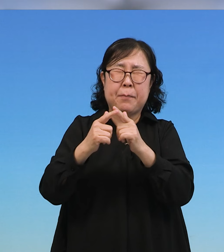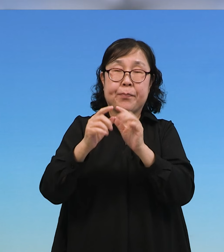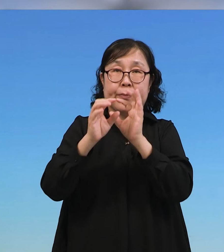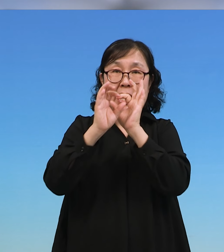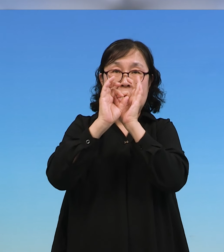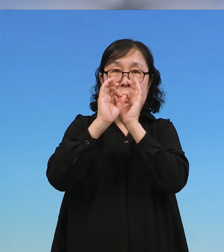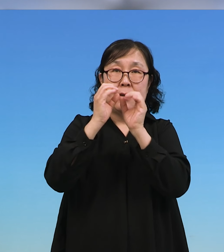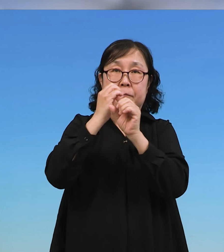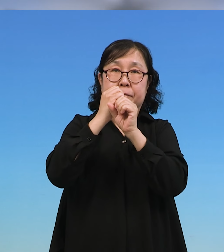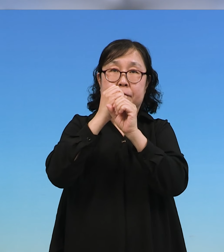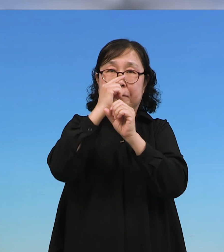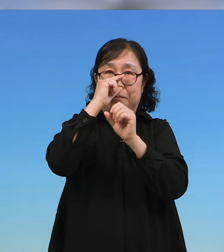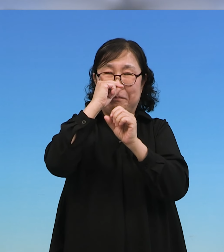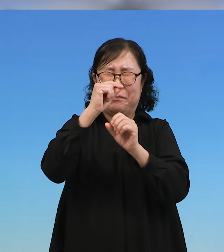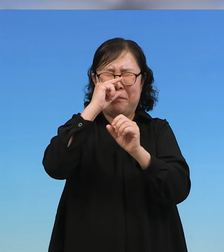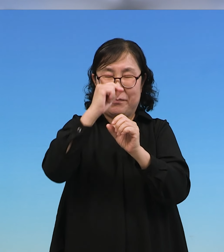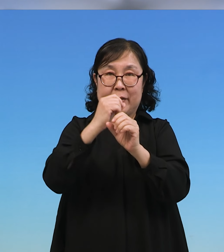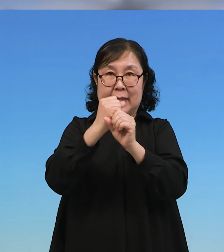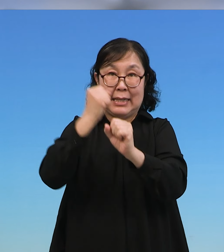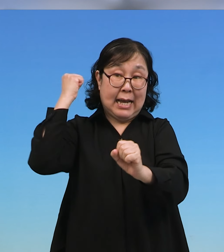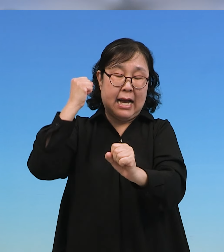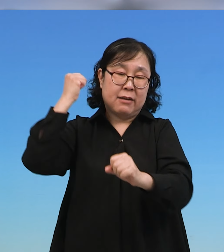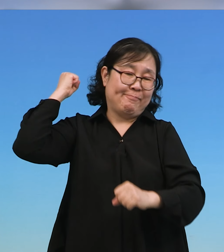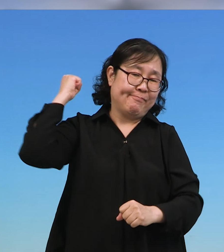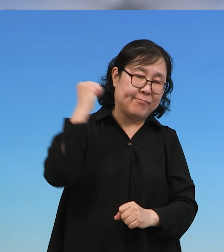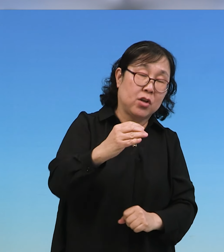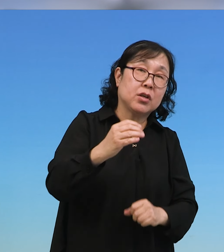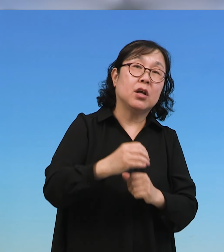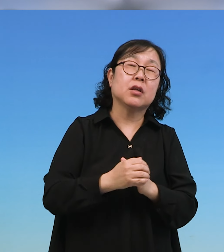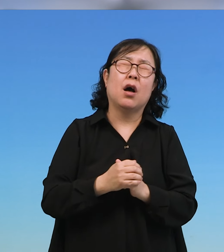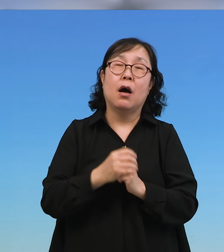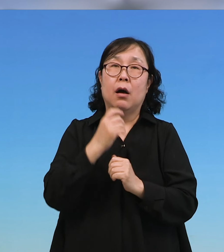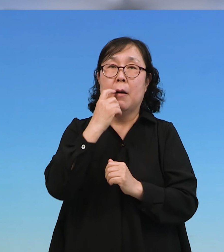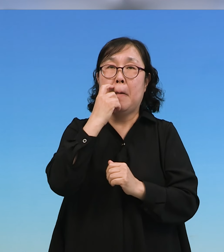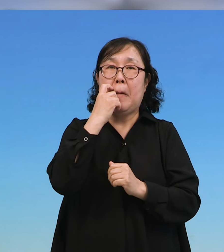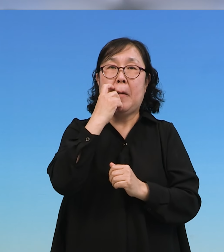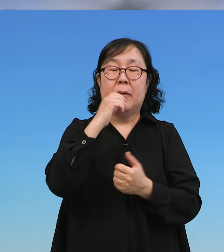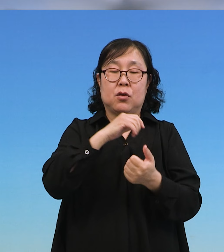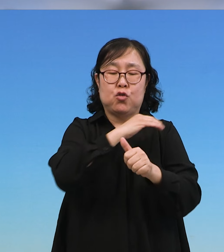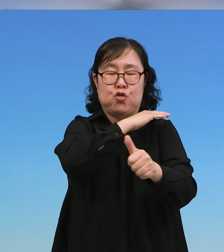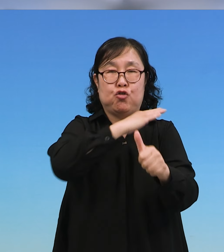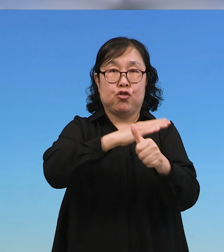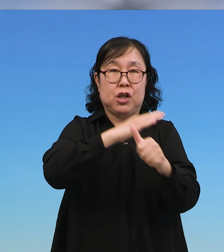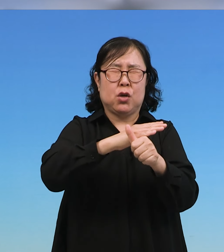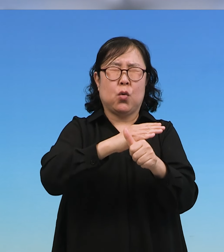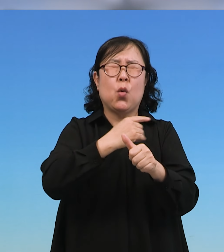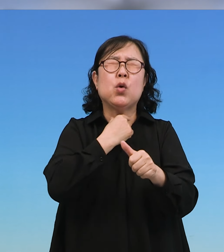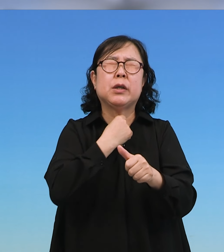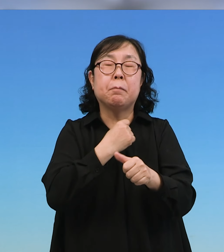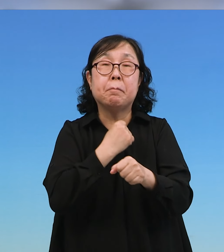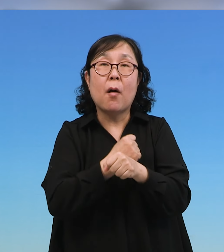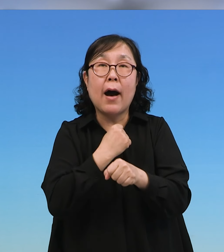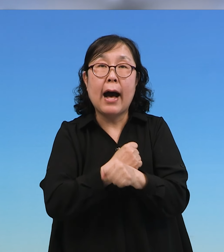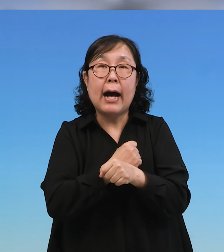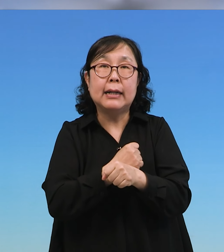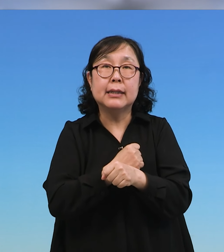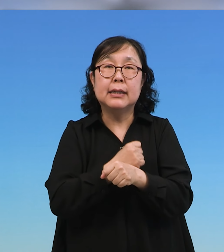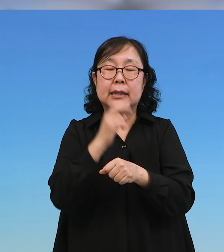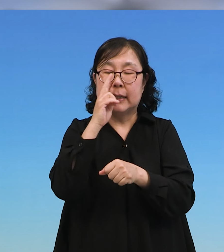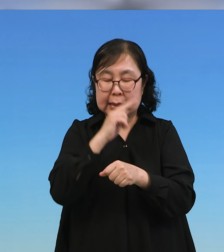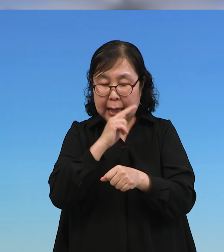이 다윗에게 있어서 그렇게 자기를 죽이려는 사울 왕이 누굽니까? 성경을